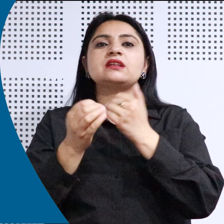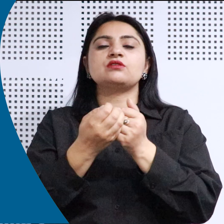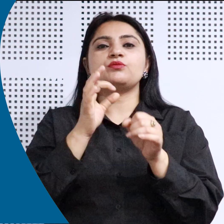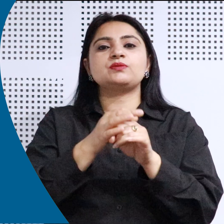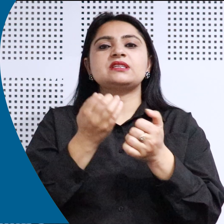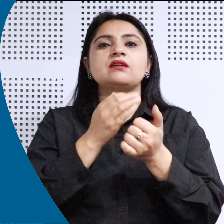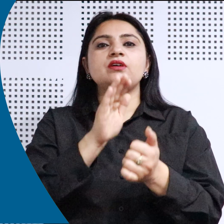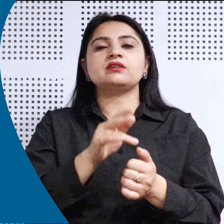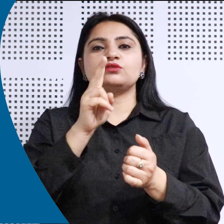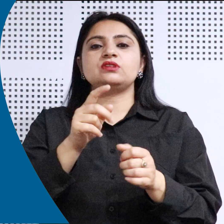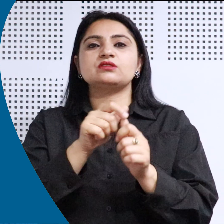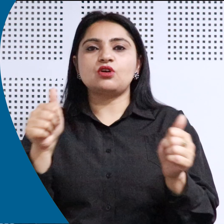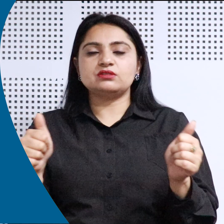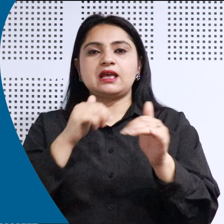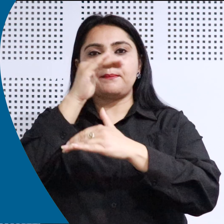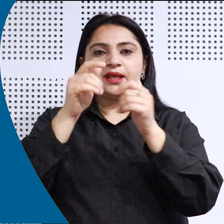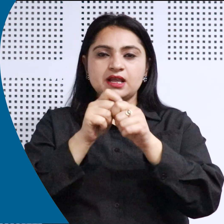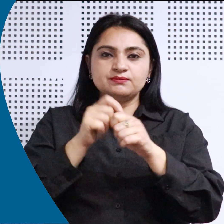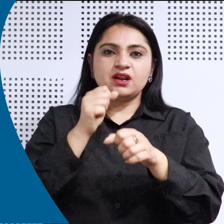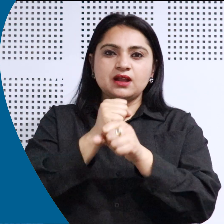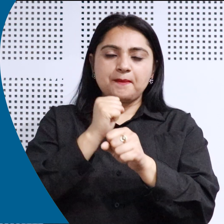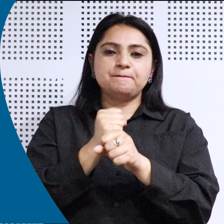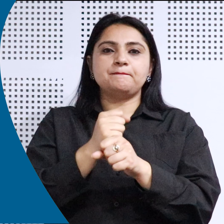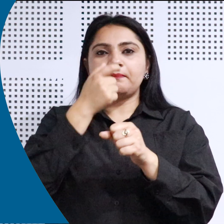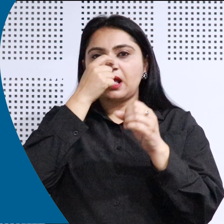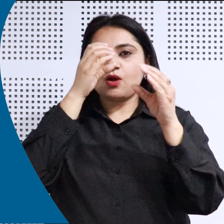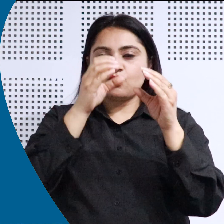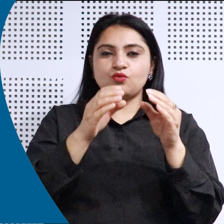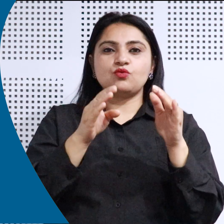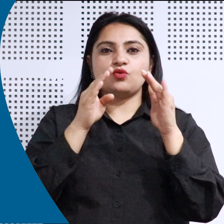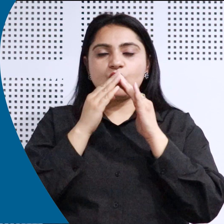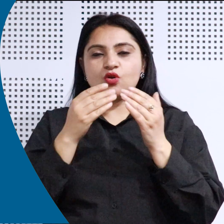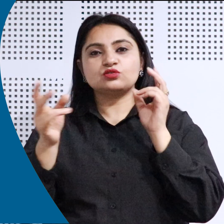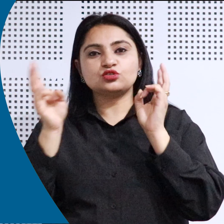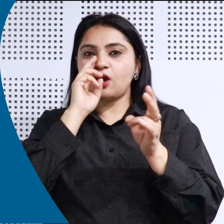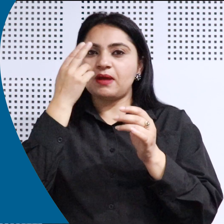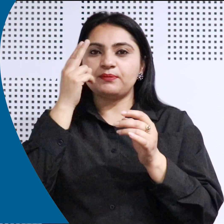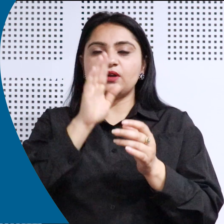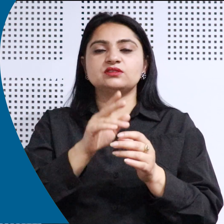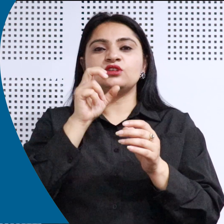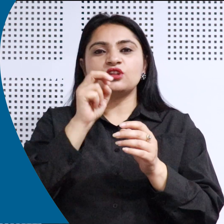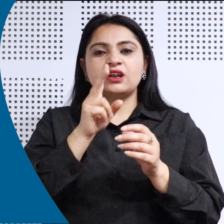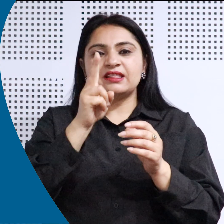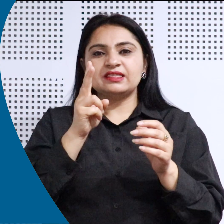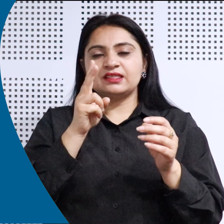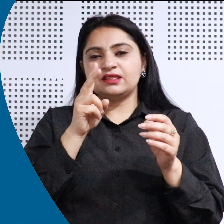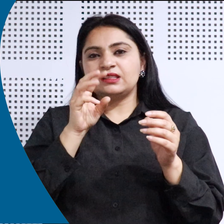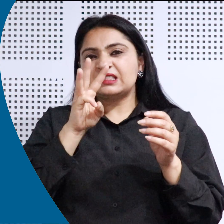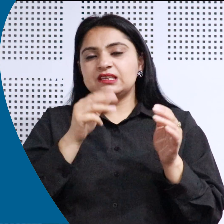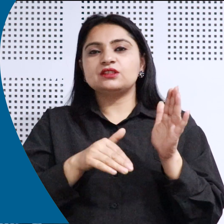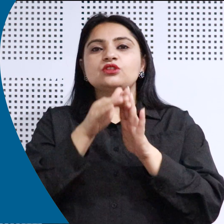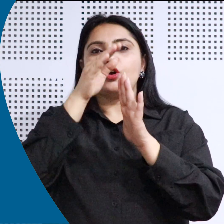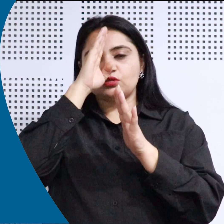गरेको छ। त्यस अनुसार नै विकास निर्माणका काम गाउँघर र सहरमा भइरहेका छन्। तर तीन तहका